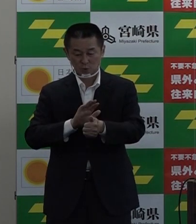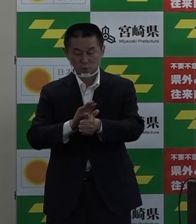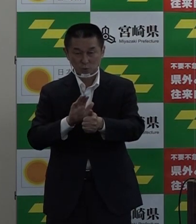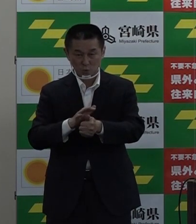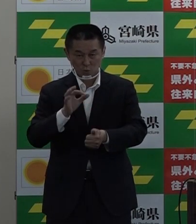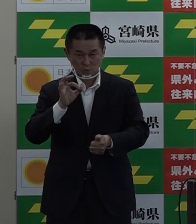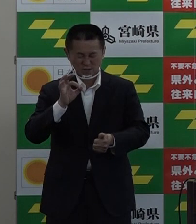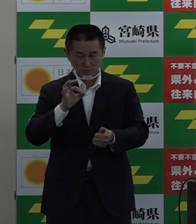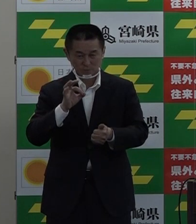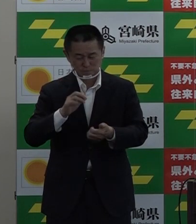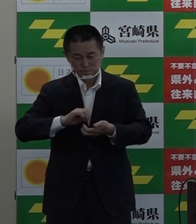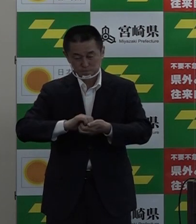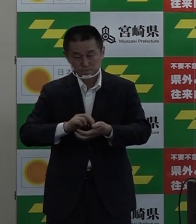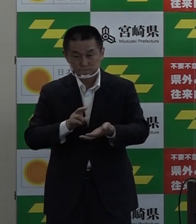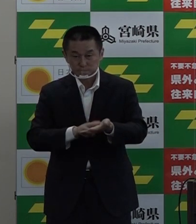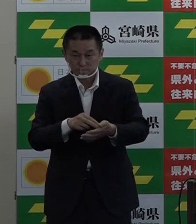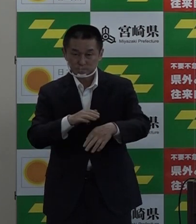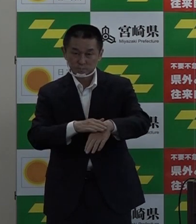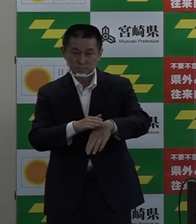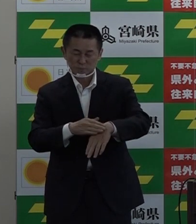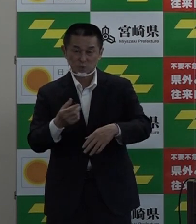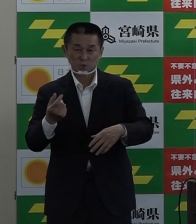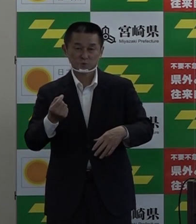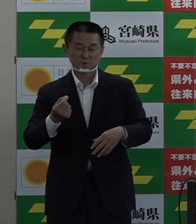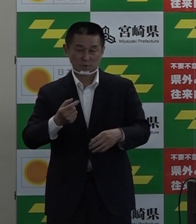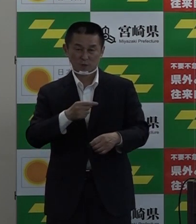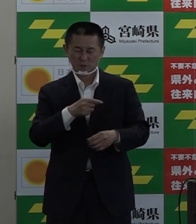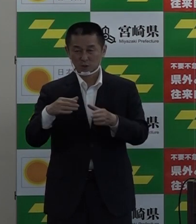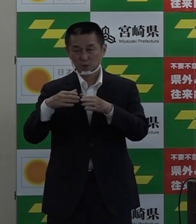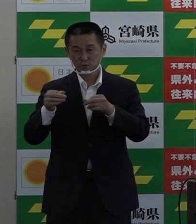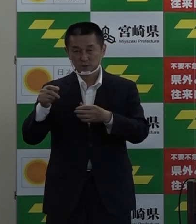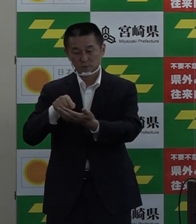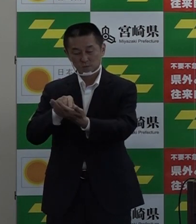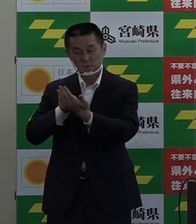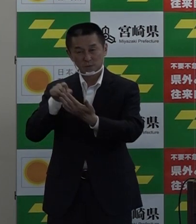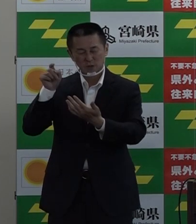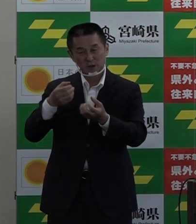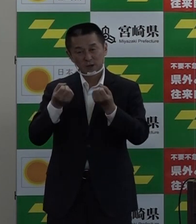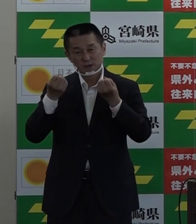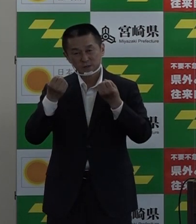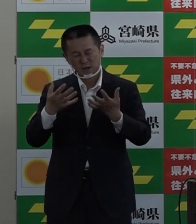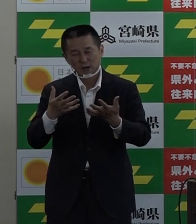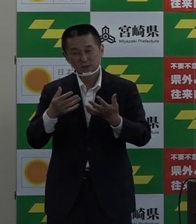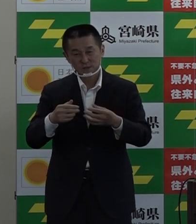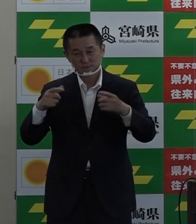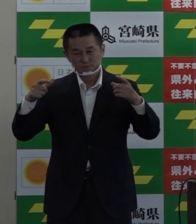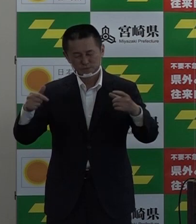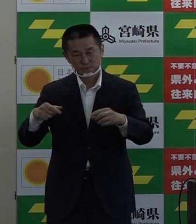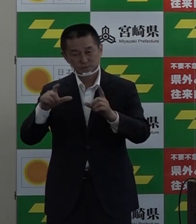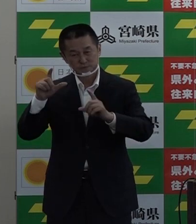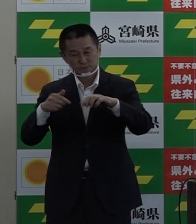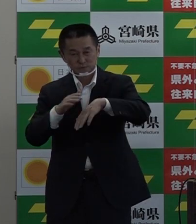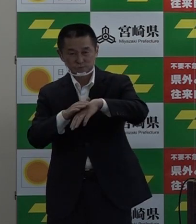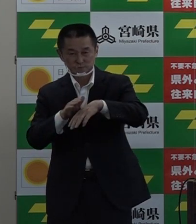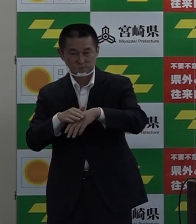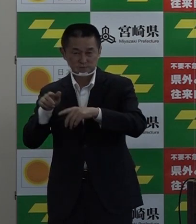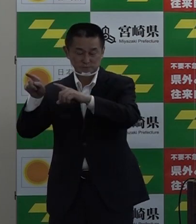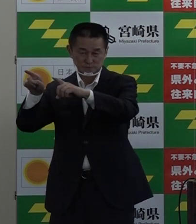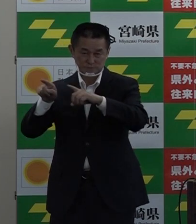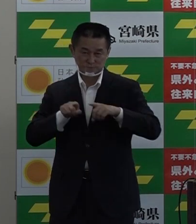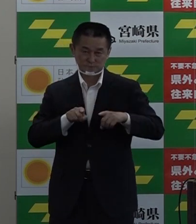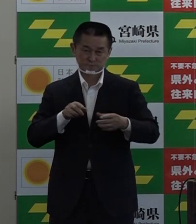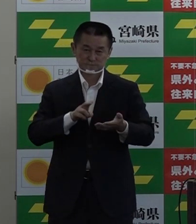金額の定め方については、これは国から示された新しいスキームに従ってということになります